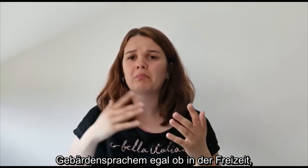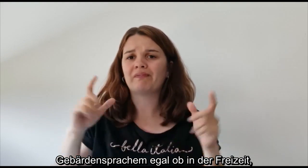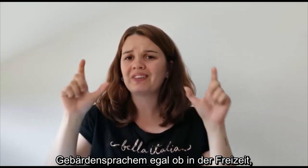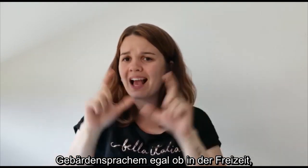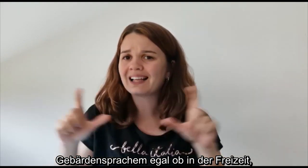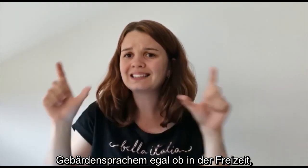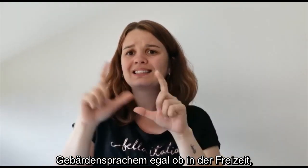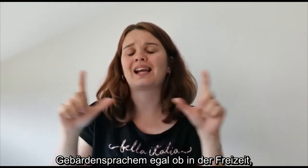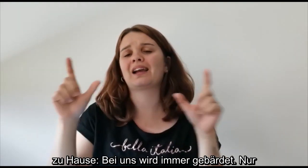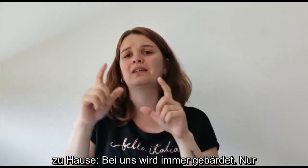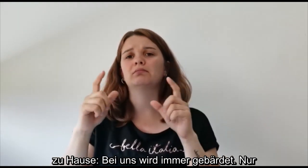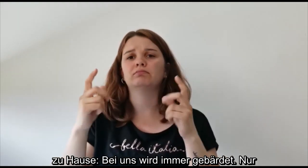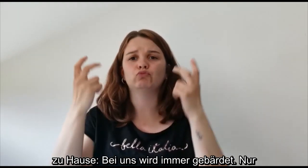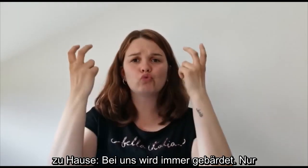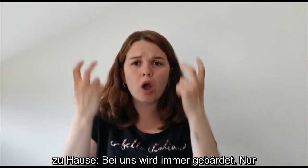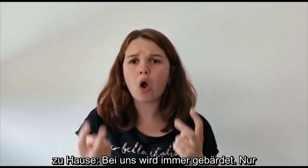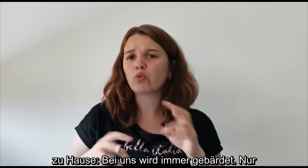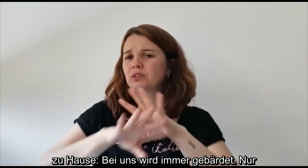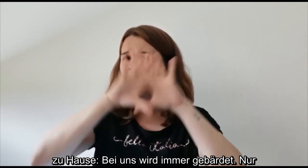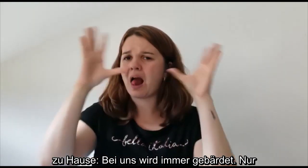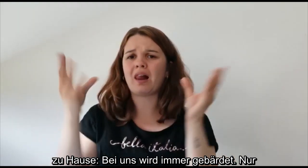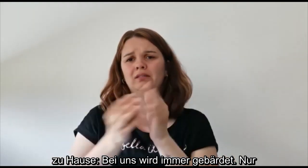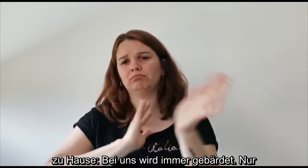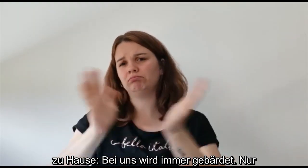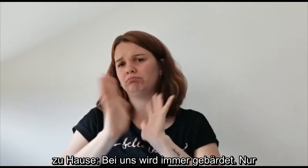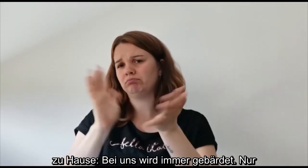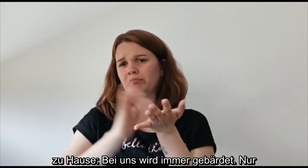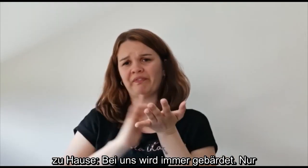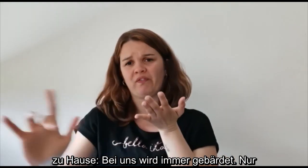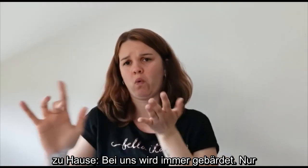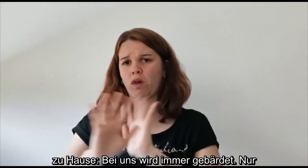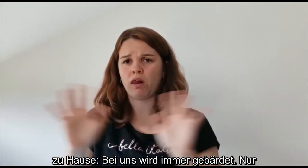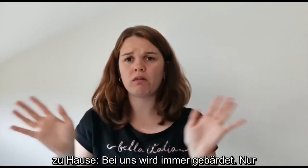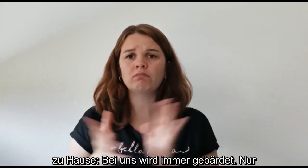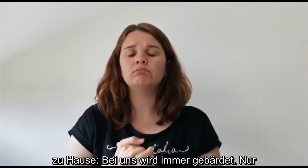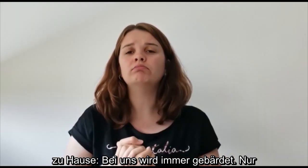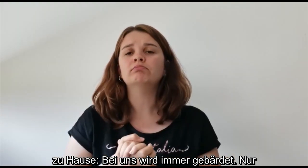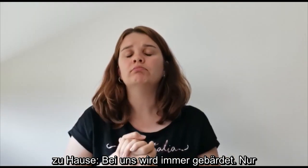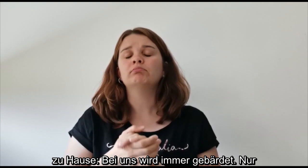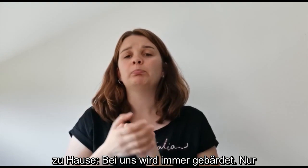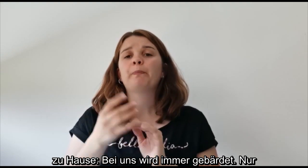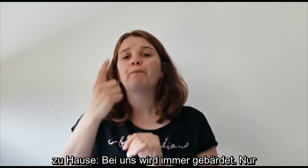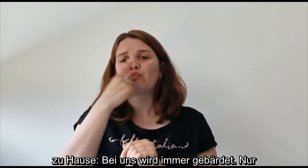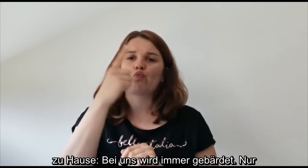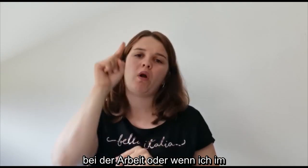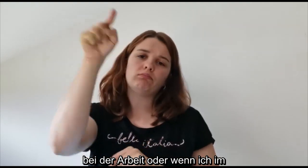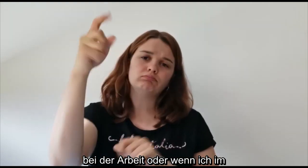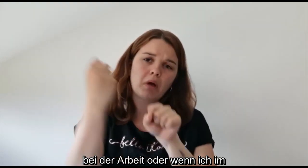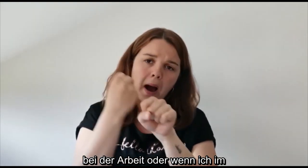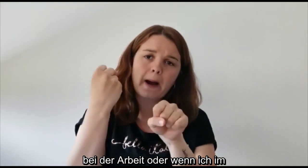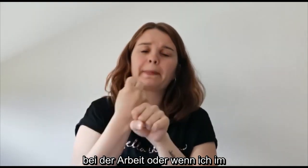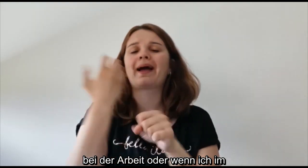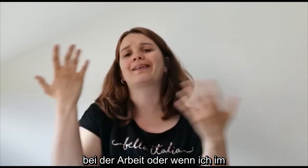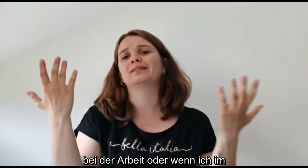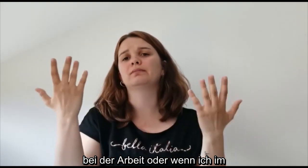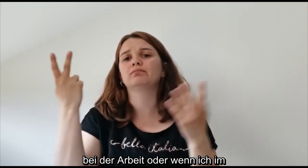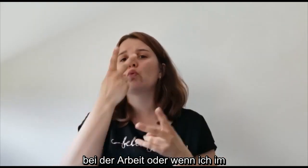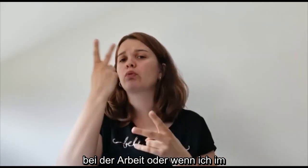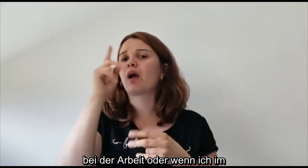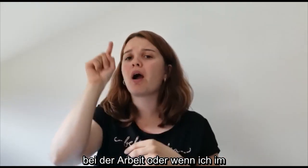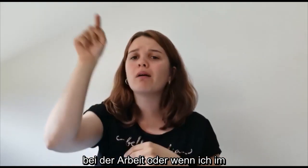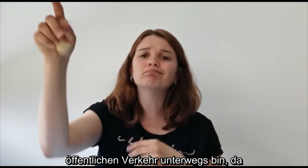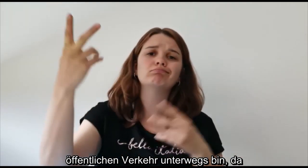Egal ob in der Freizeit, zu Hause bei uns wird immer gebärdet Nur bei der Arbeit